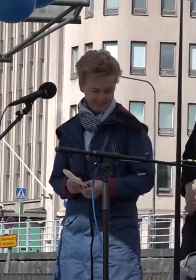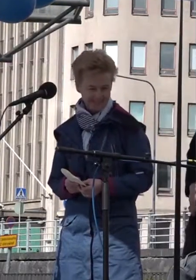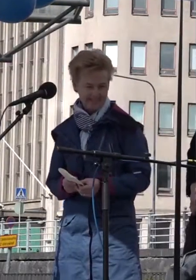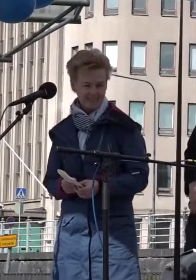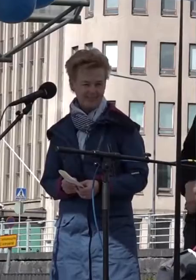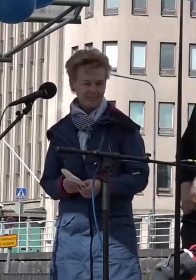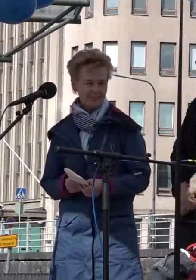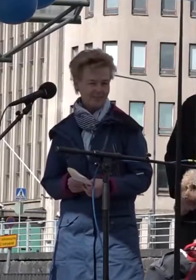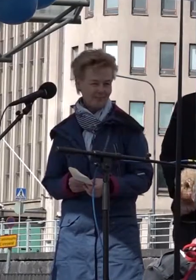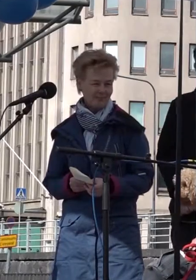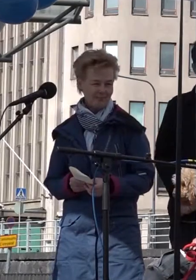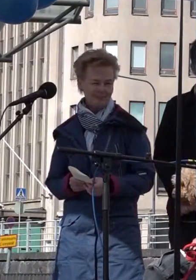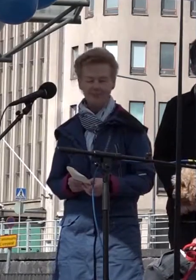hyvä.